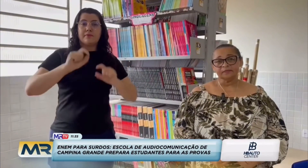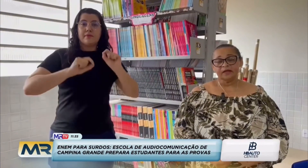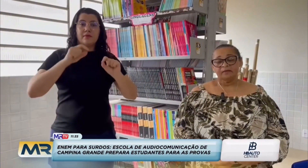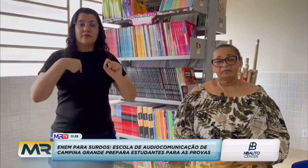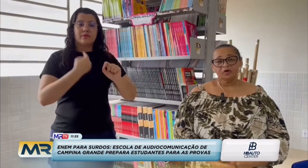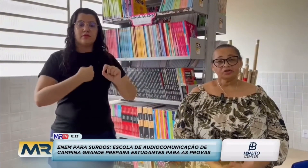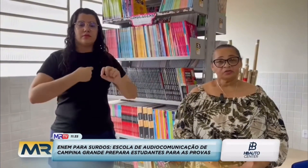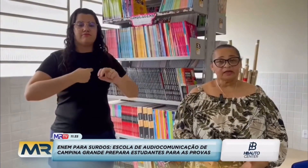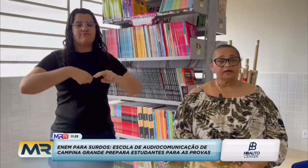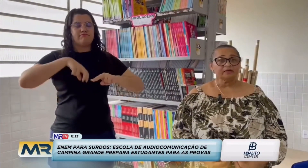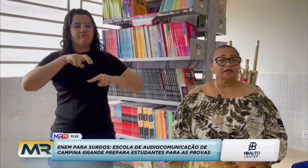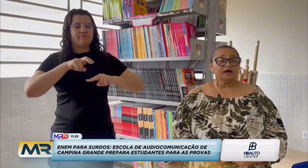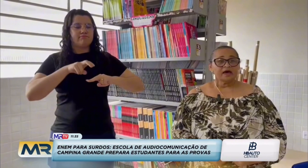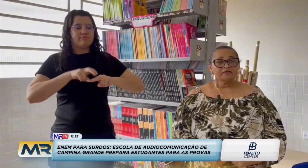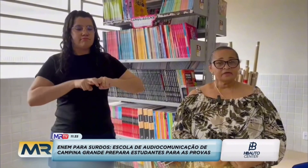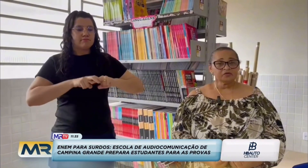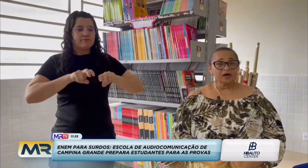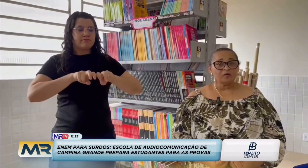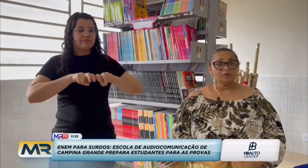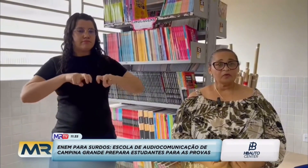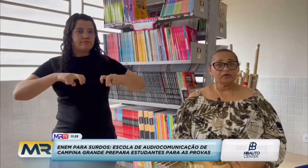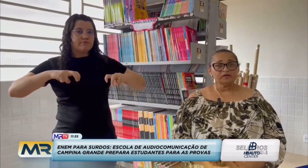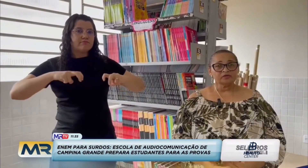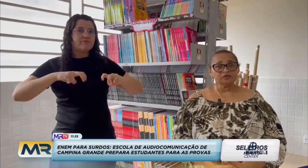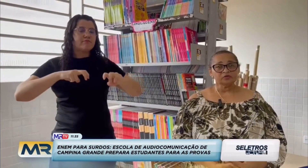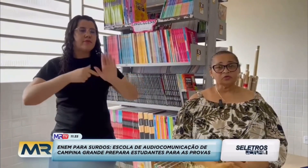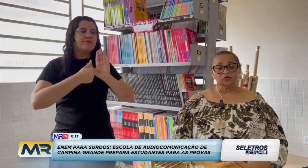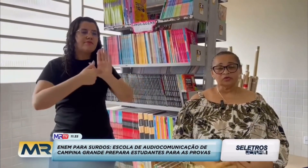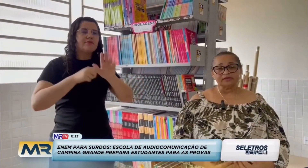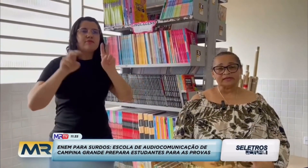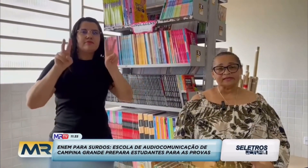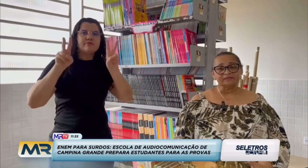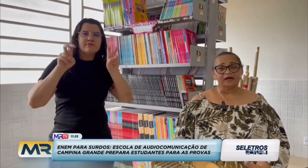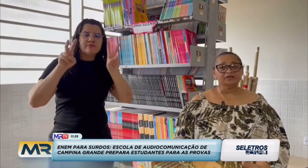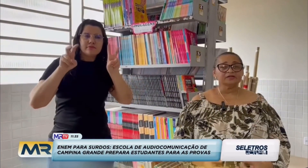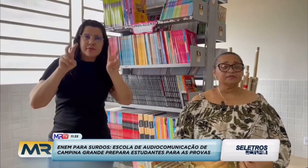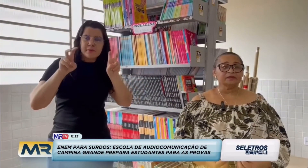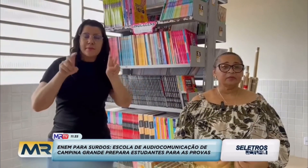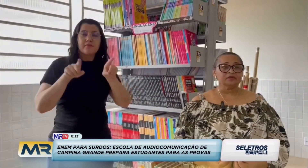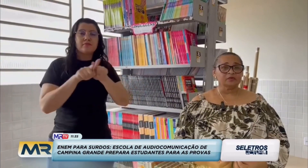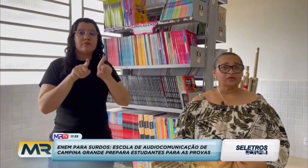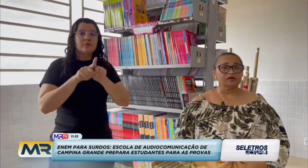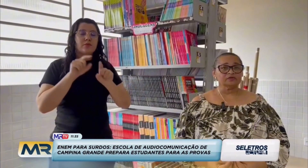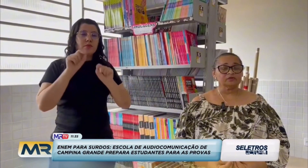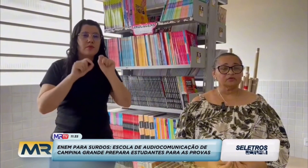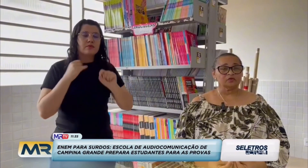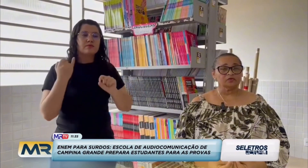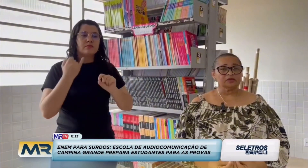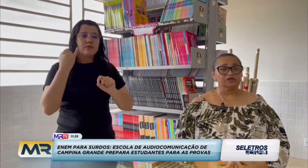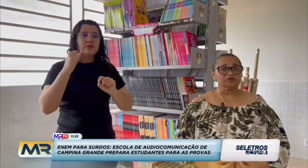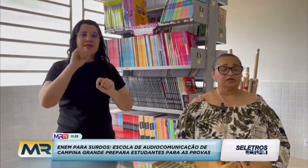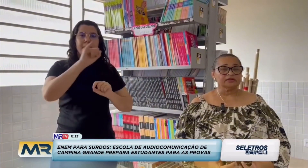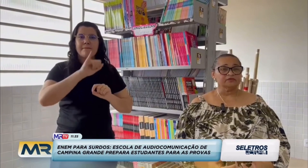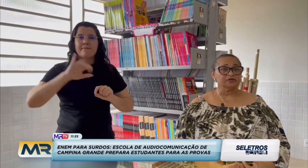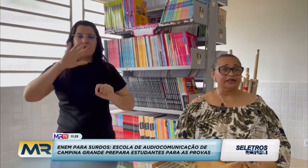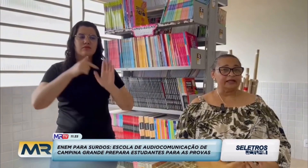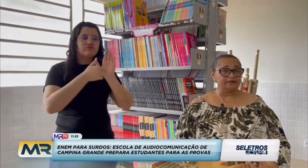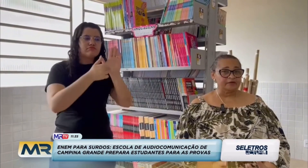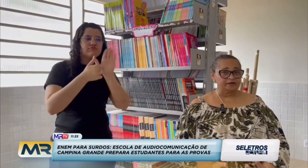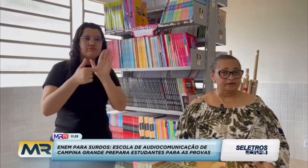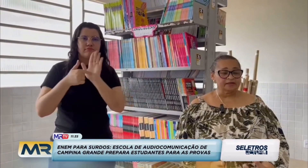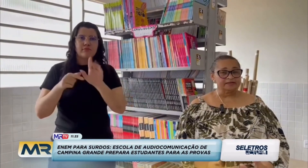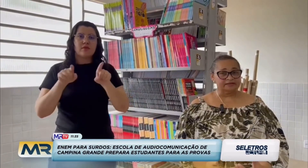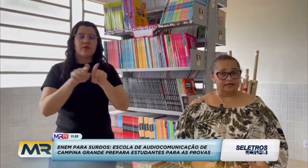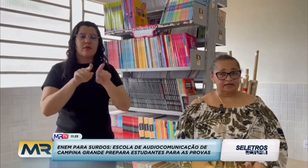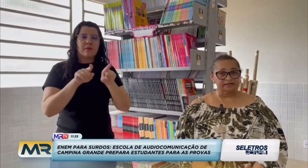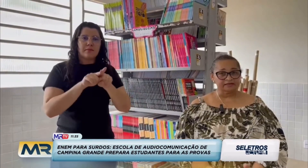senta, mostra o tema, é visual, procuramos todas as imagens, depois procuramos todo o contexto em termos de